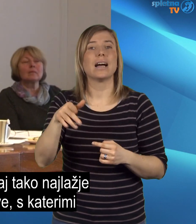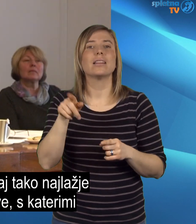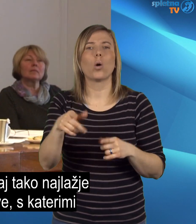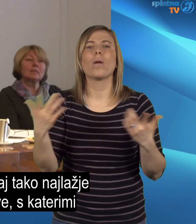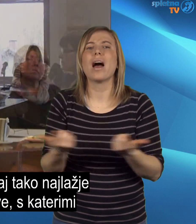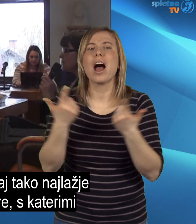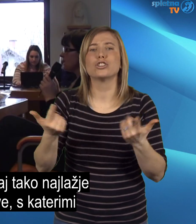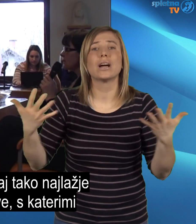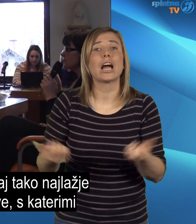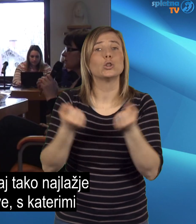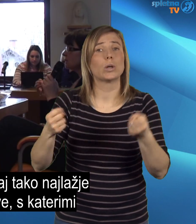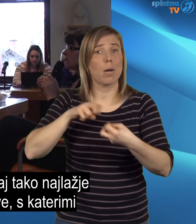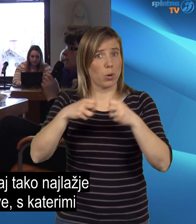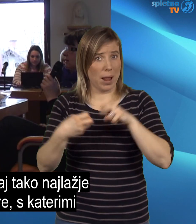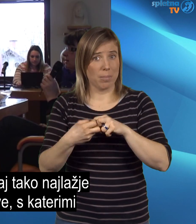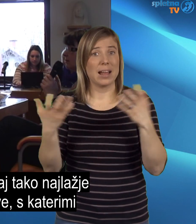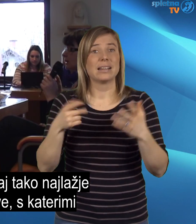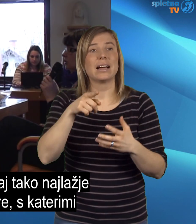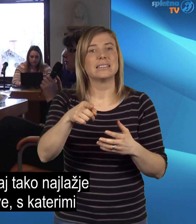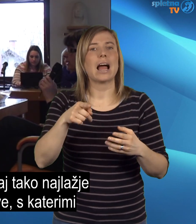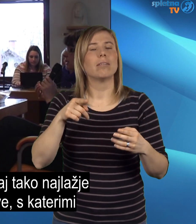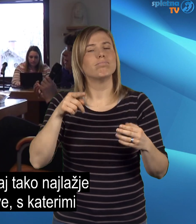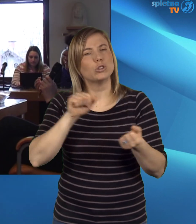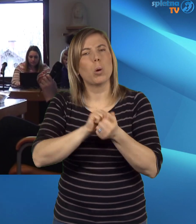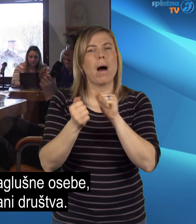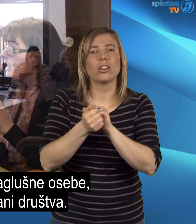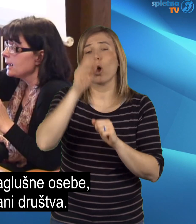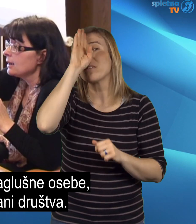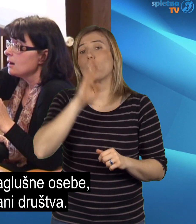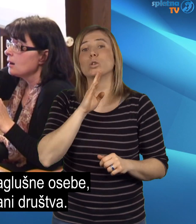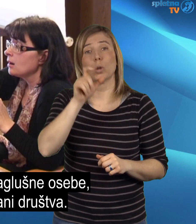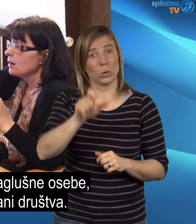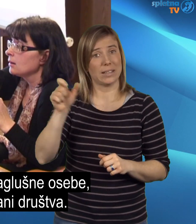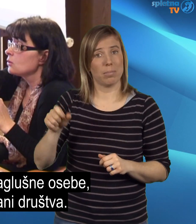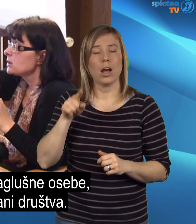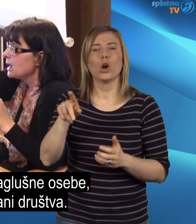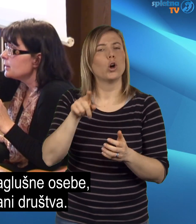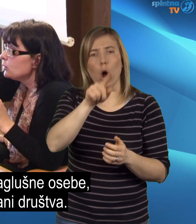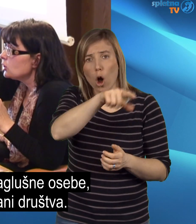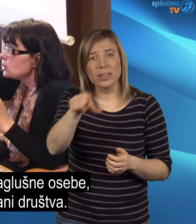težave, s katerimi se spopadajo naglušne osebe, ki še niso člani ali članice društva.